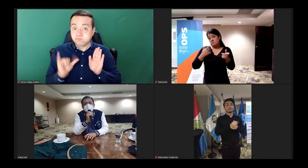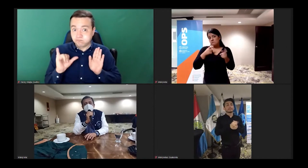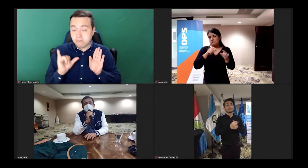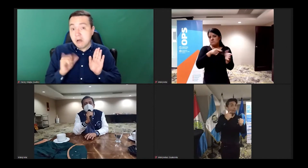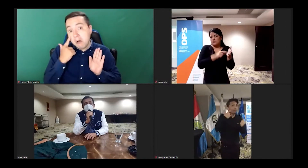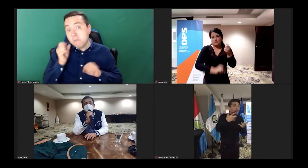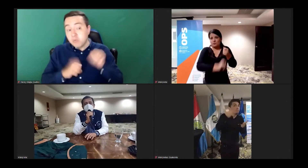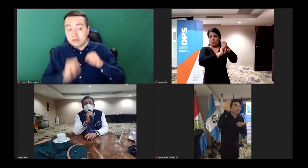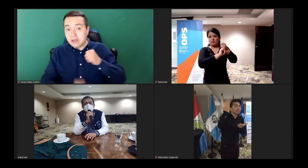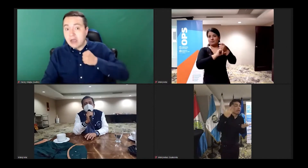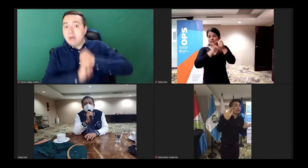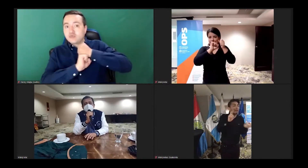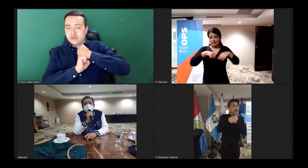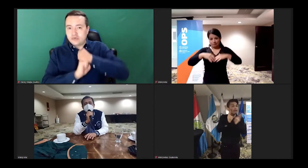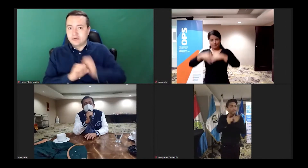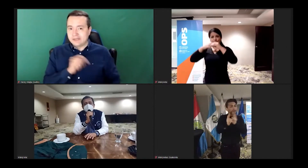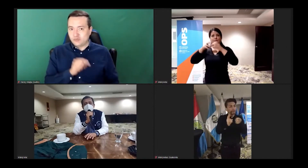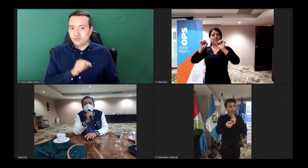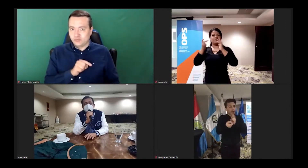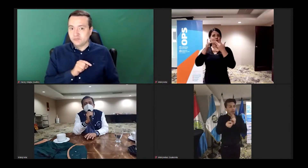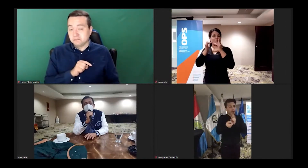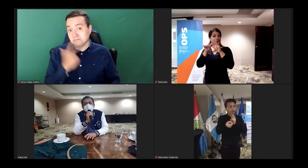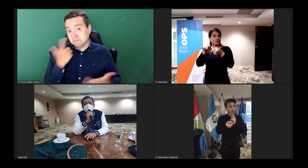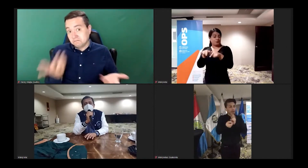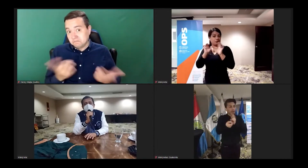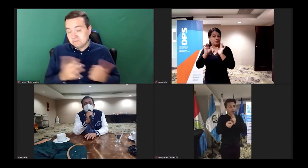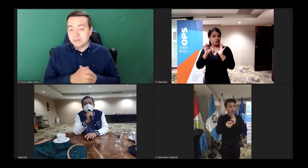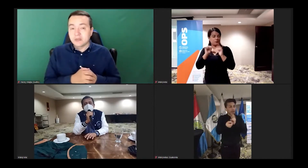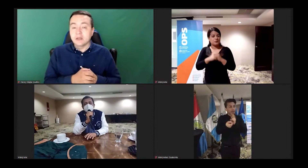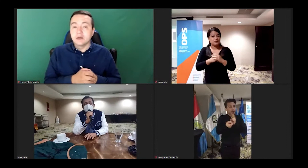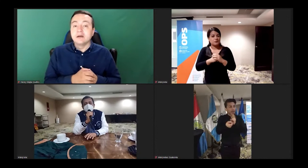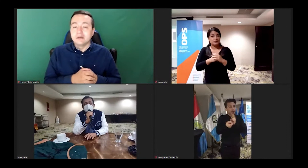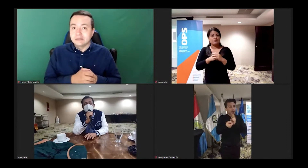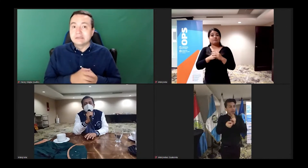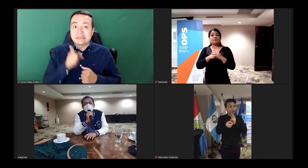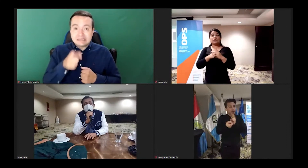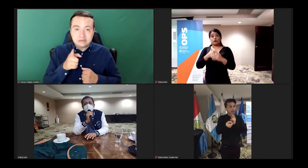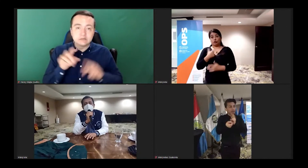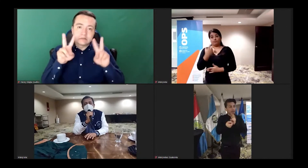apoyar para esto. Y pues la información